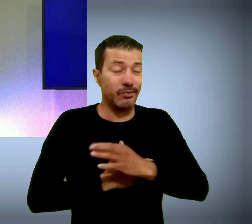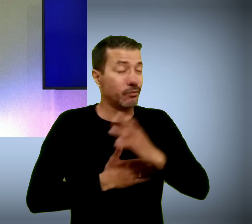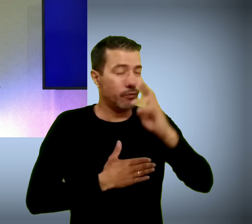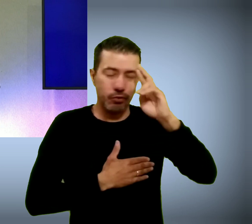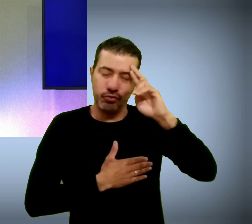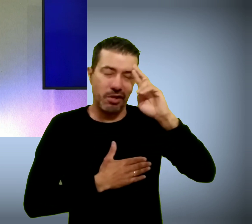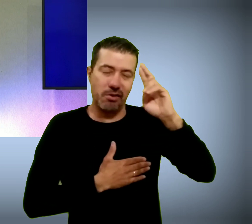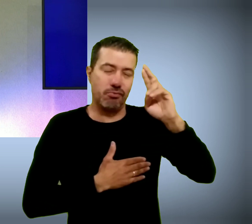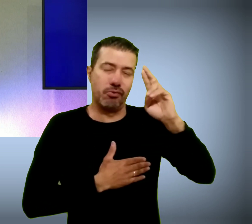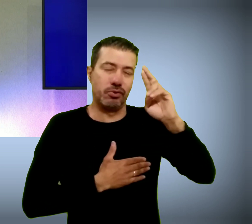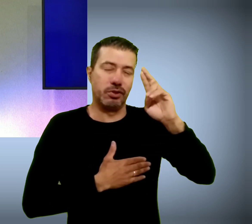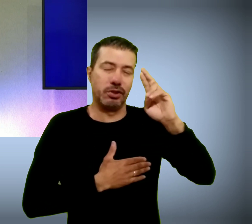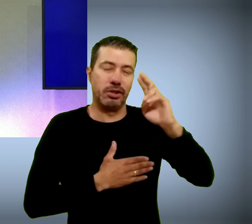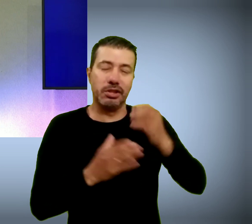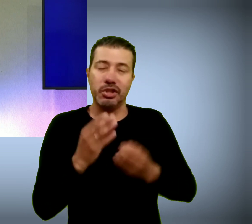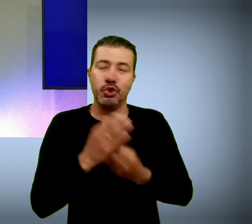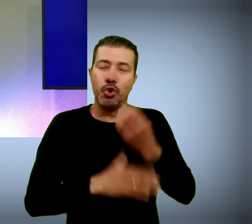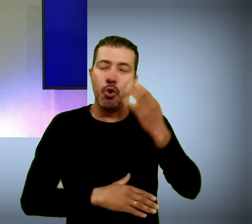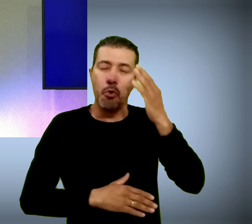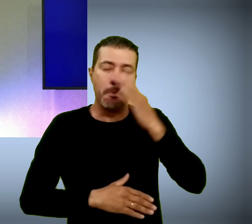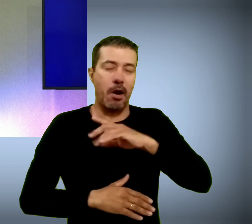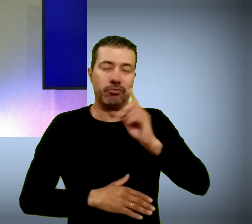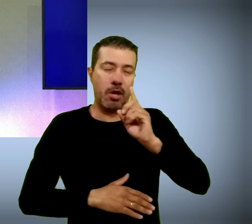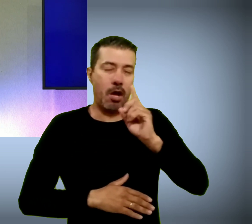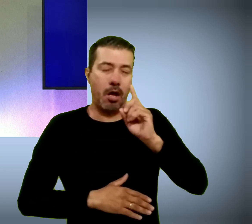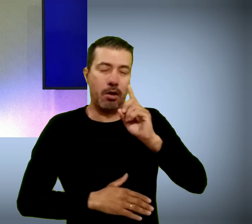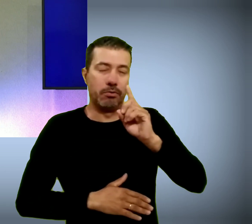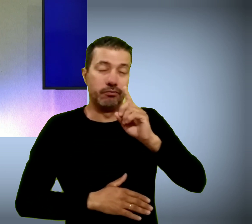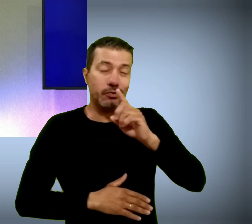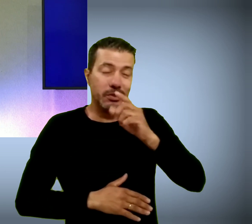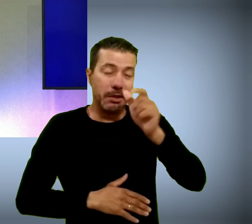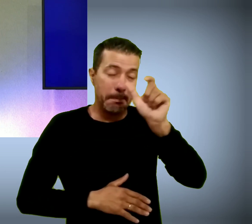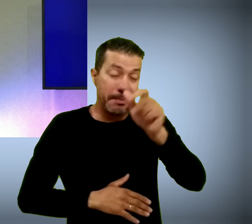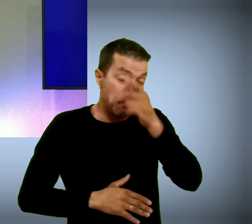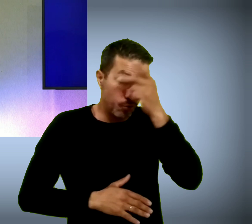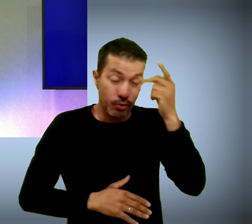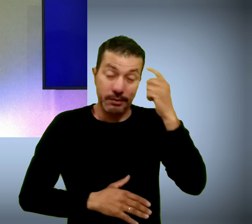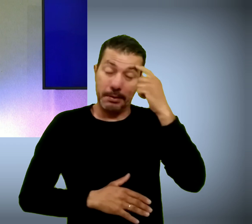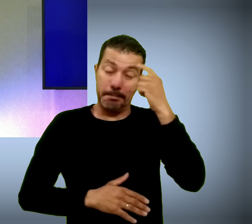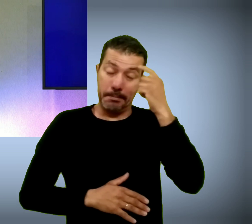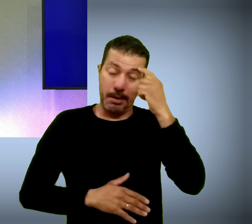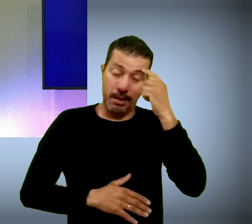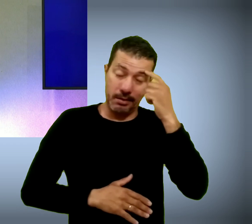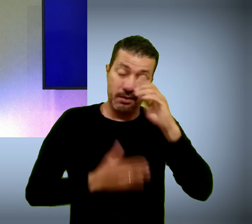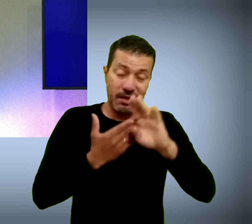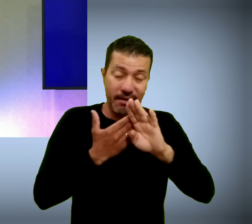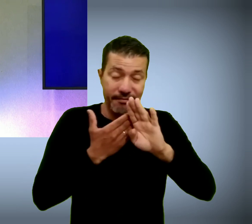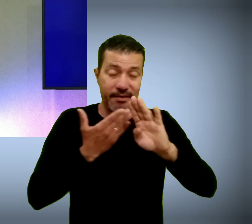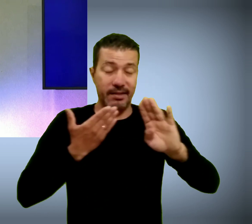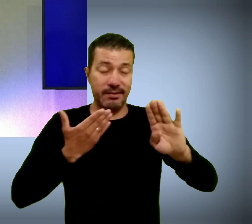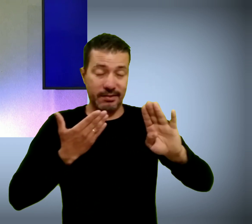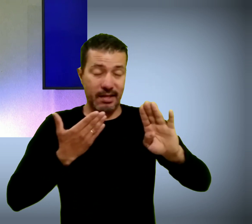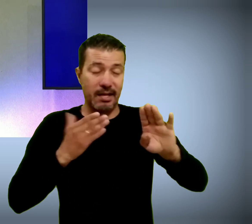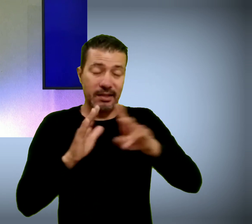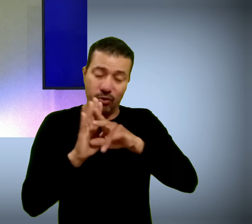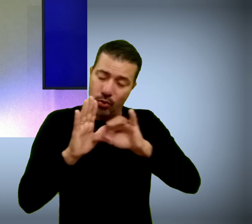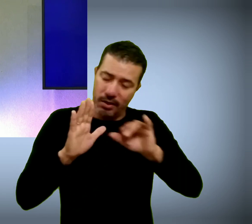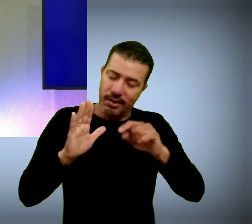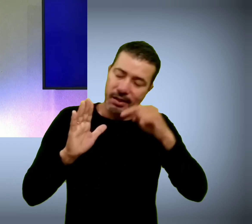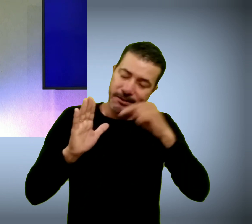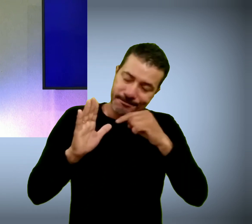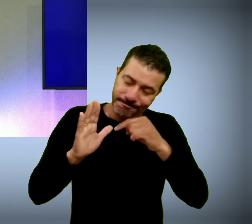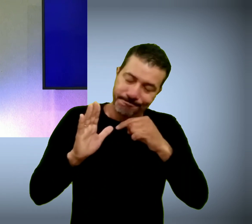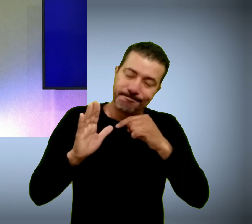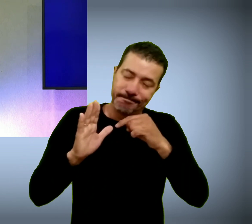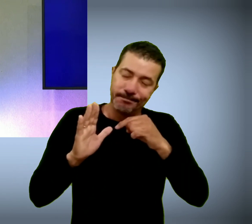Senhor que criou o mal. O Senhor criou seres pensantes que resolveram se afastar das tuas